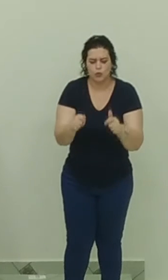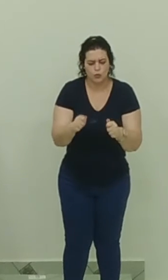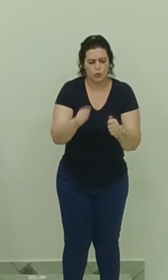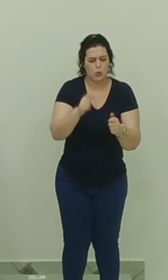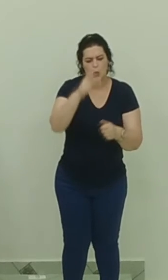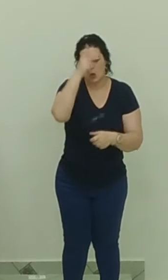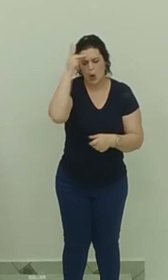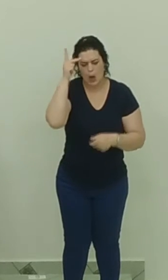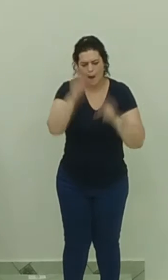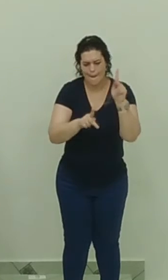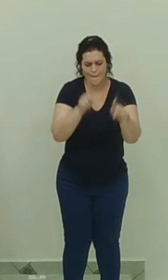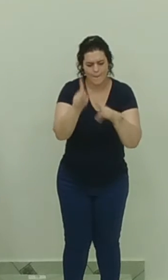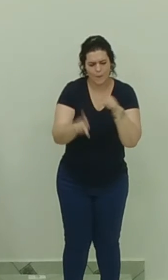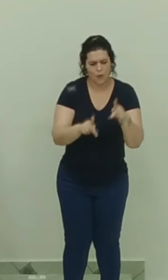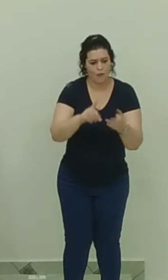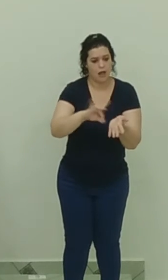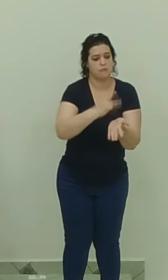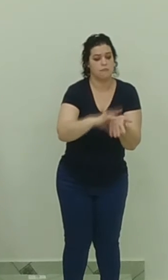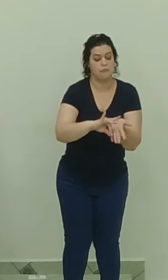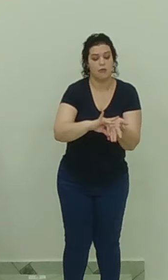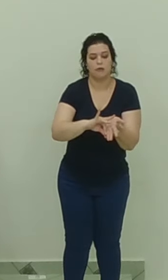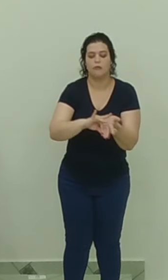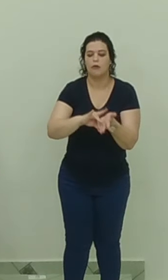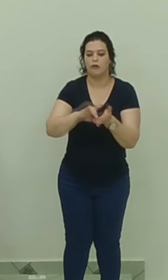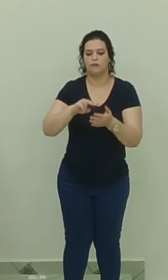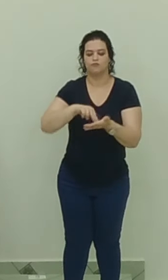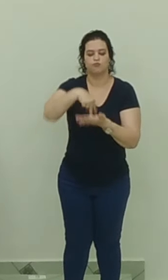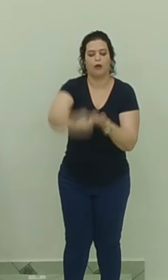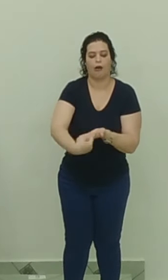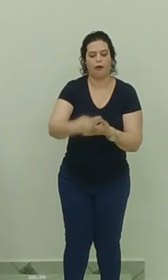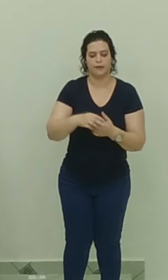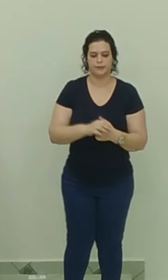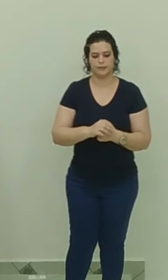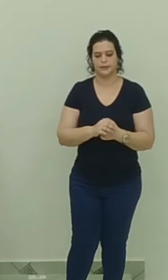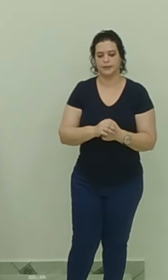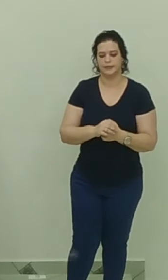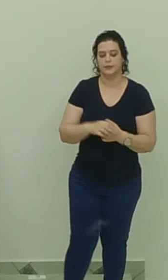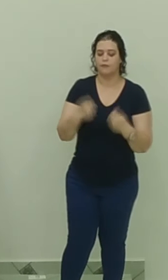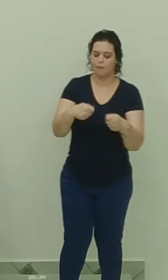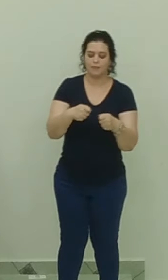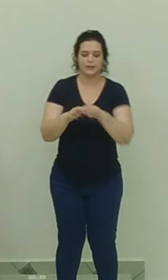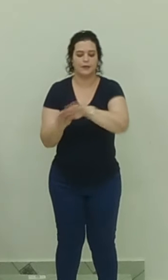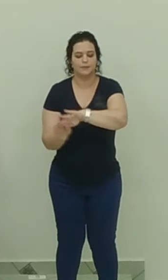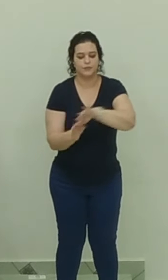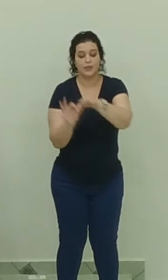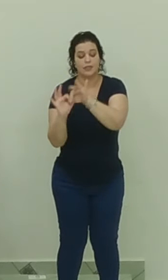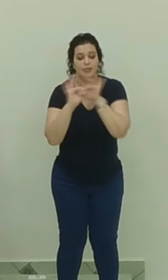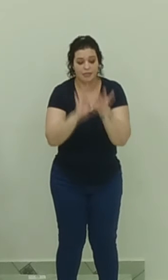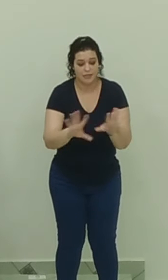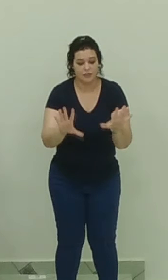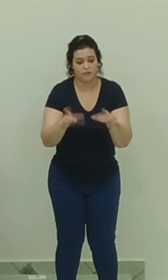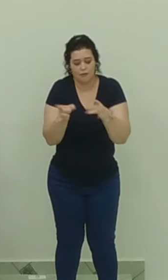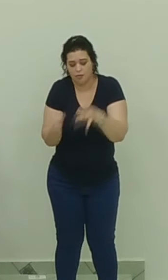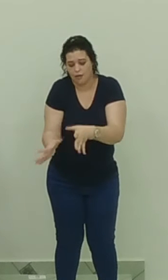heveus, os ferezeus, os gigazeus, os amorreus e os